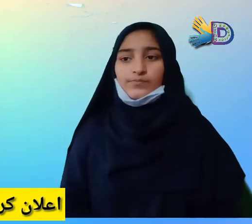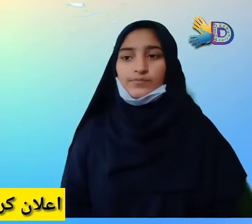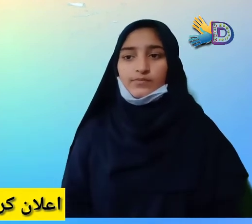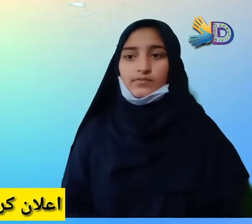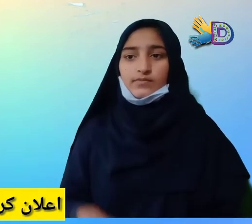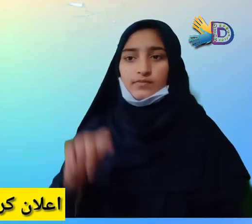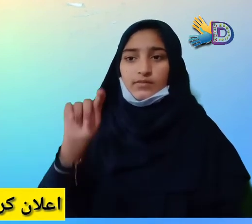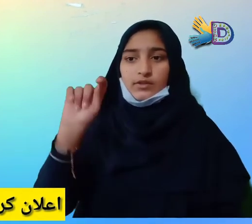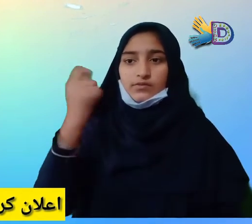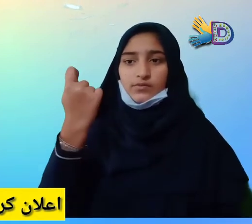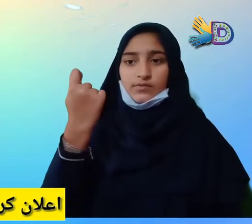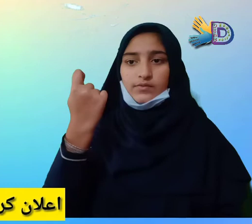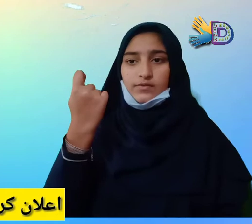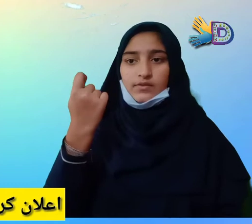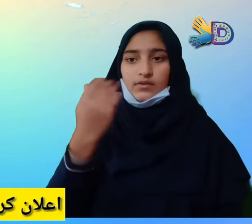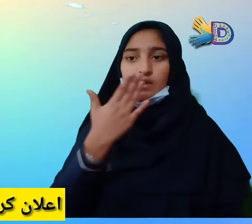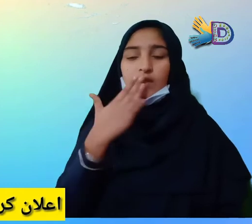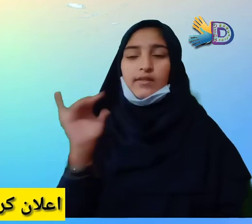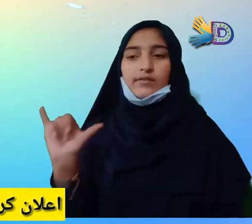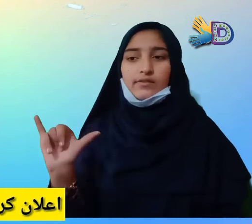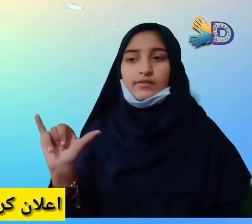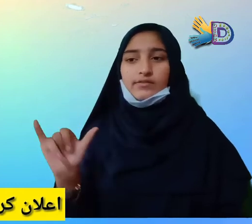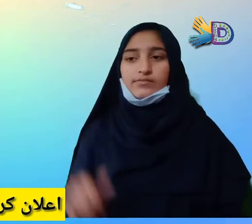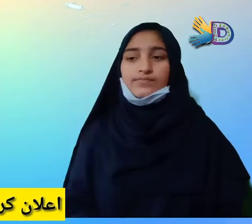कल छुट्टी है।